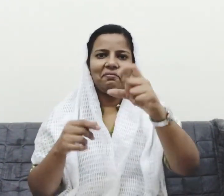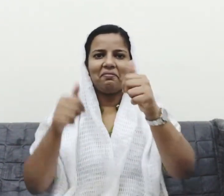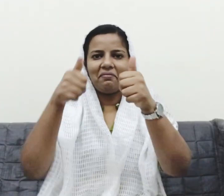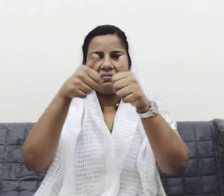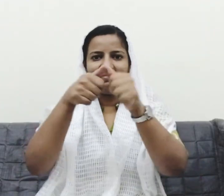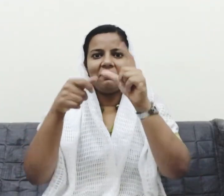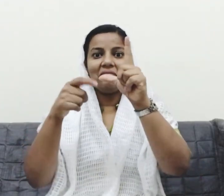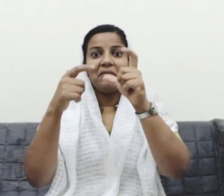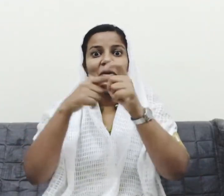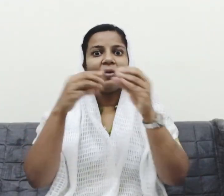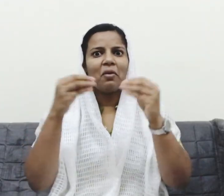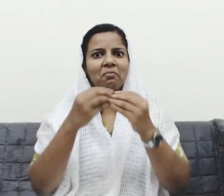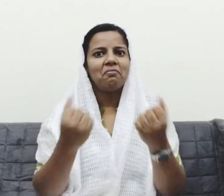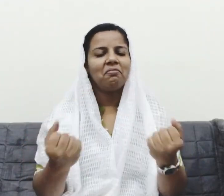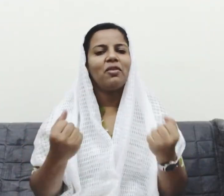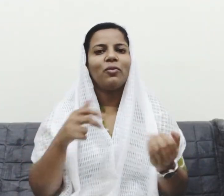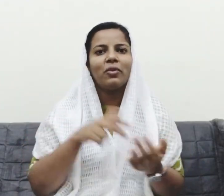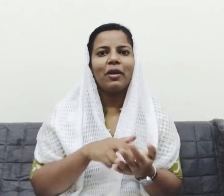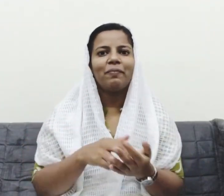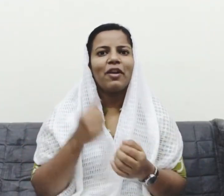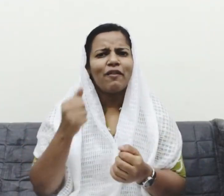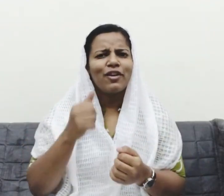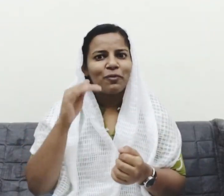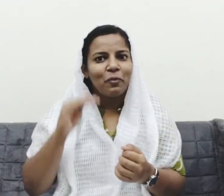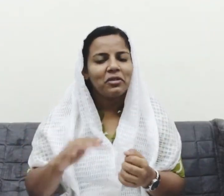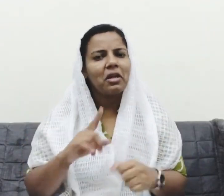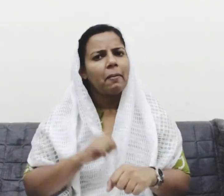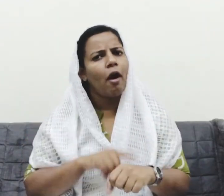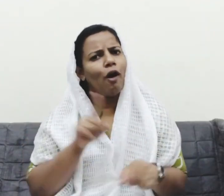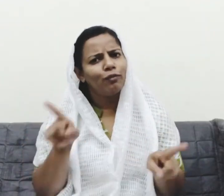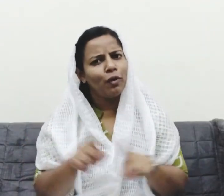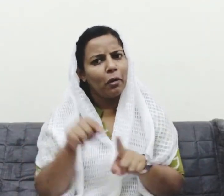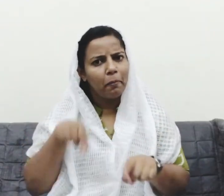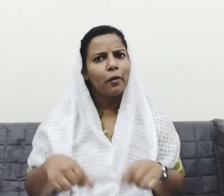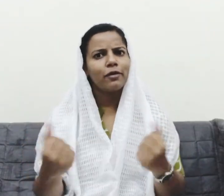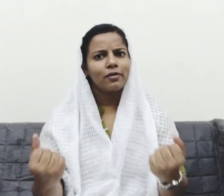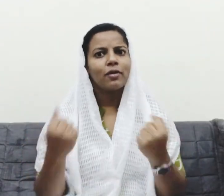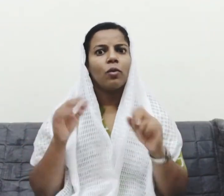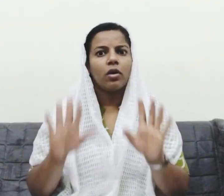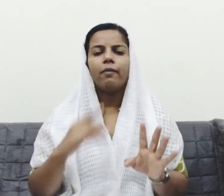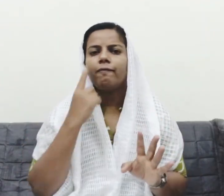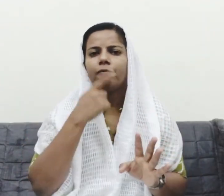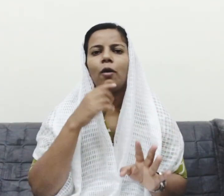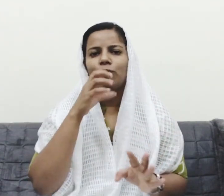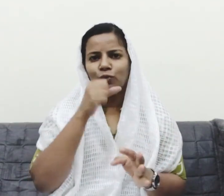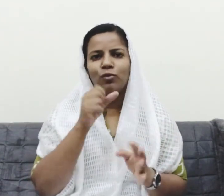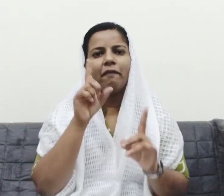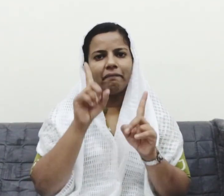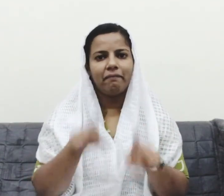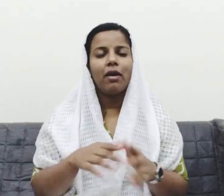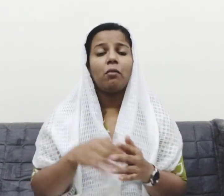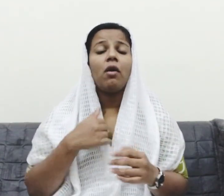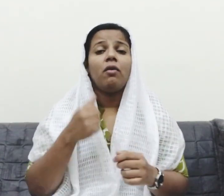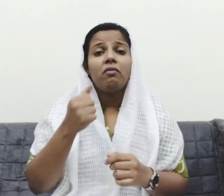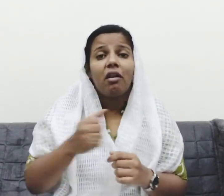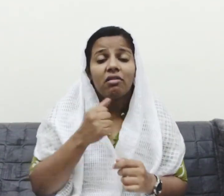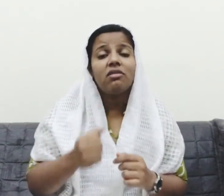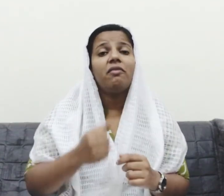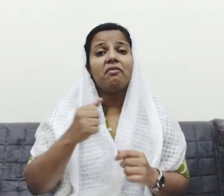എനിക്ക് ആരോഗ്യമുണ്ട്. പ്രിയപ്പെട്ടവരെ, യൗവനത്തിലിരിപ്പാൻ അല്ലെങ്കിൽ ആരോഗ്യത്തിലിരിപ്പാൻ നമ്മുടെ നാവിനെ സൂക്ഷിക്കുന്നത് നല്ലത്. നമ്മൾ പ്രായമായി